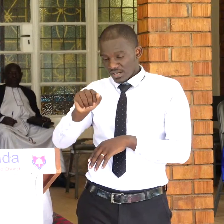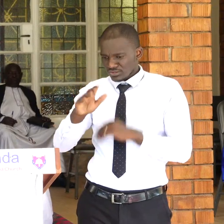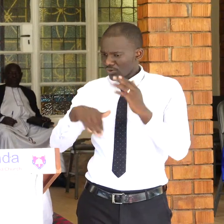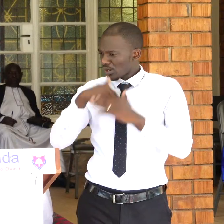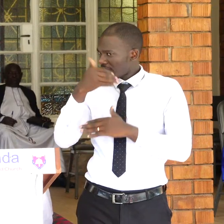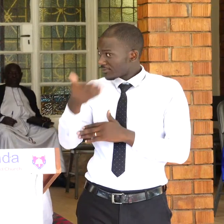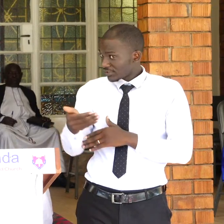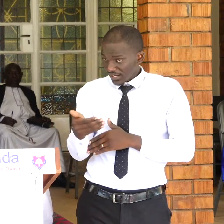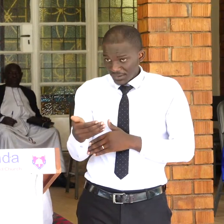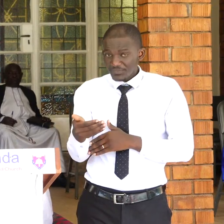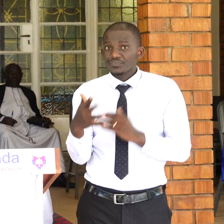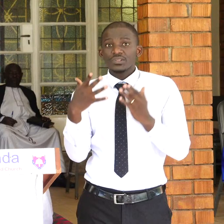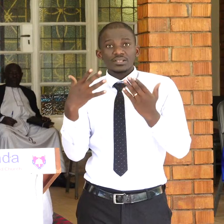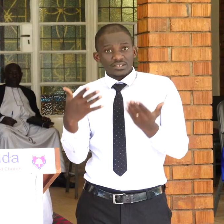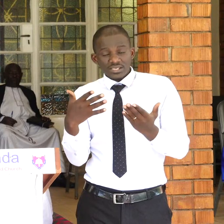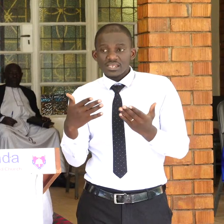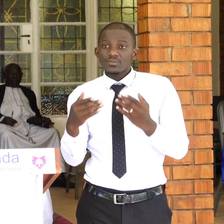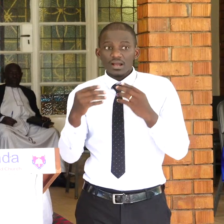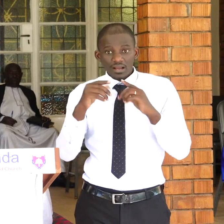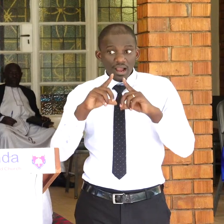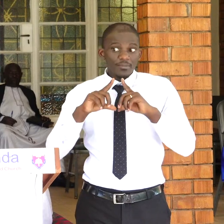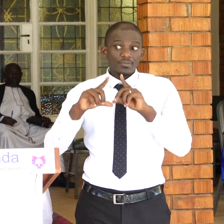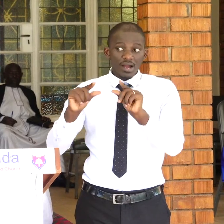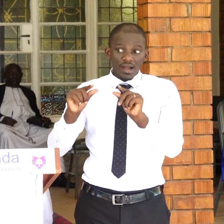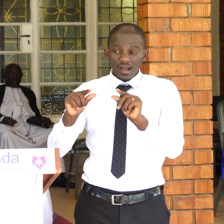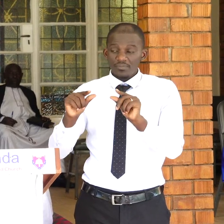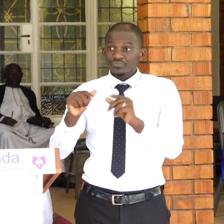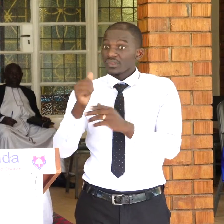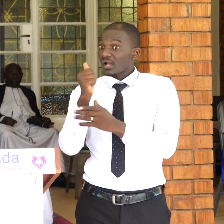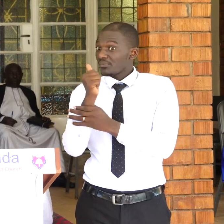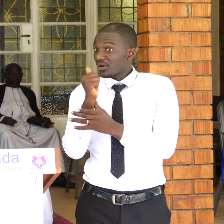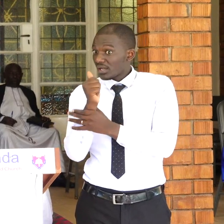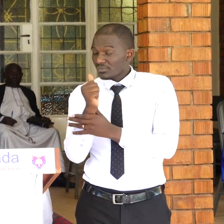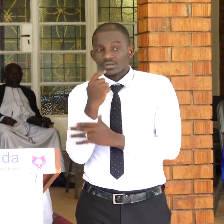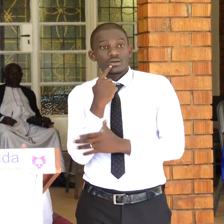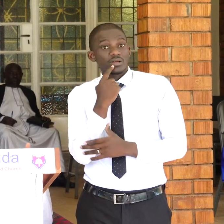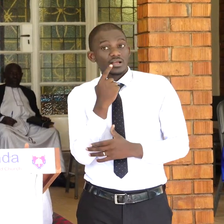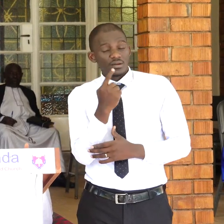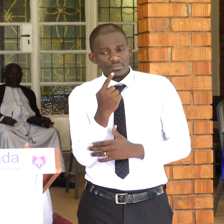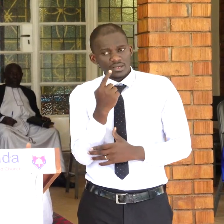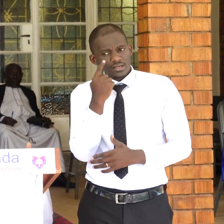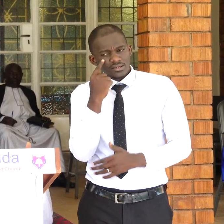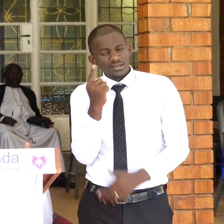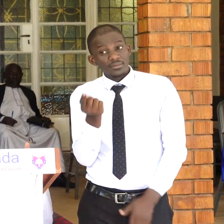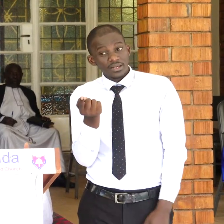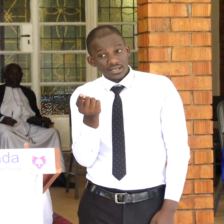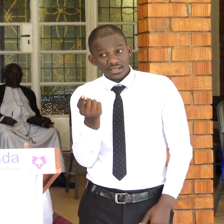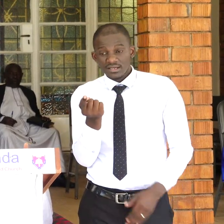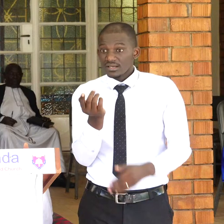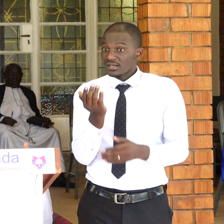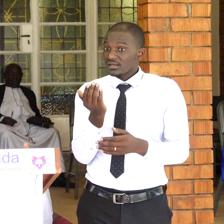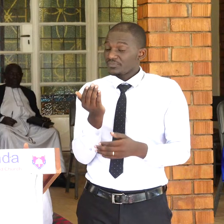lw'ebyo ne babuulira Ibrahimu nga boogera nti laba era